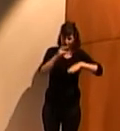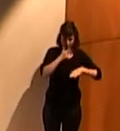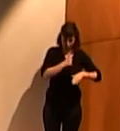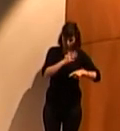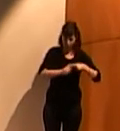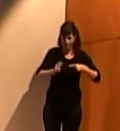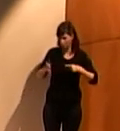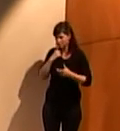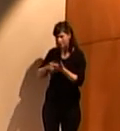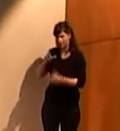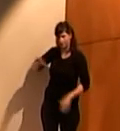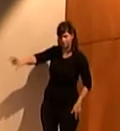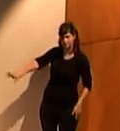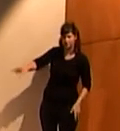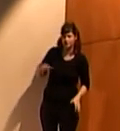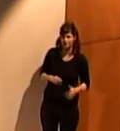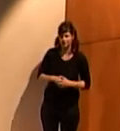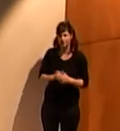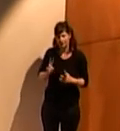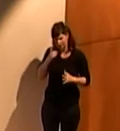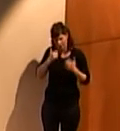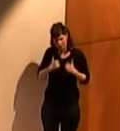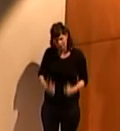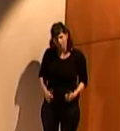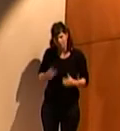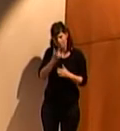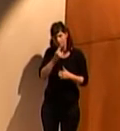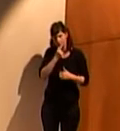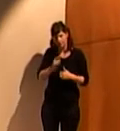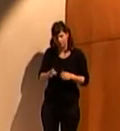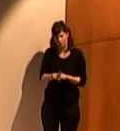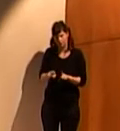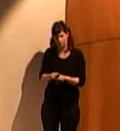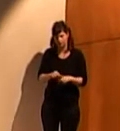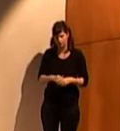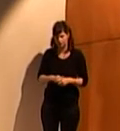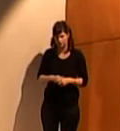ouais, éprouvant physiquement aussi. Donc quelque part, une leçon aussi de.